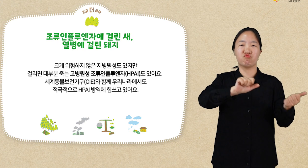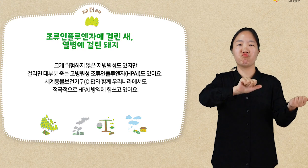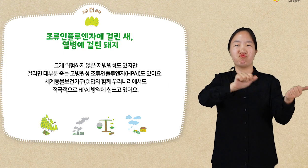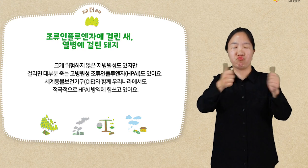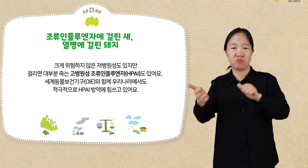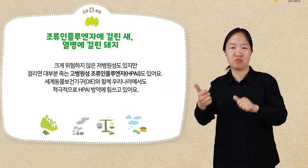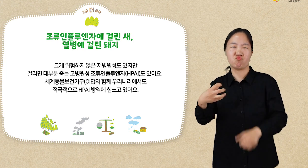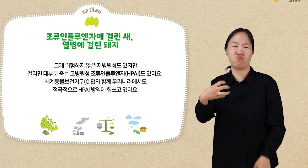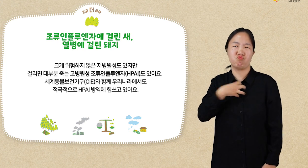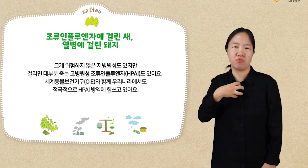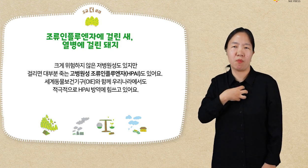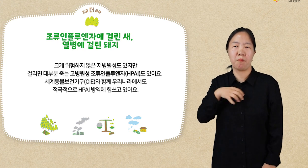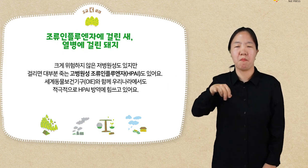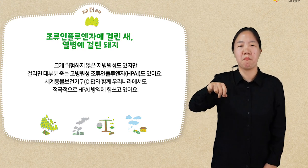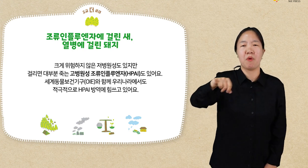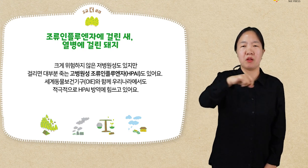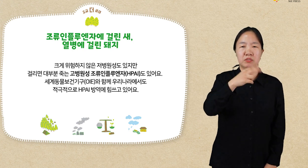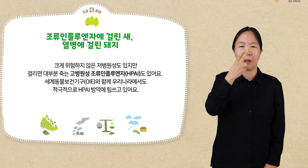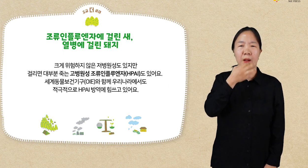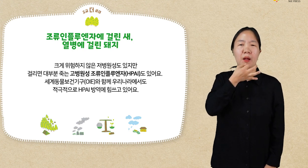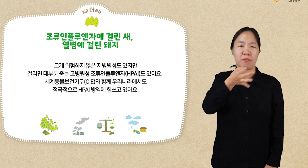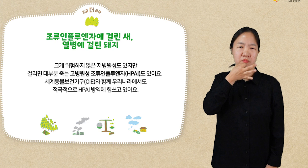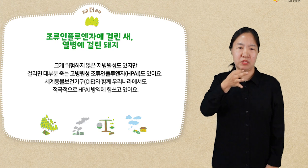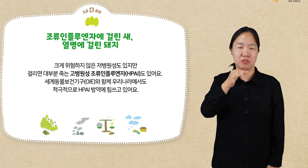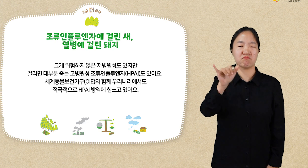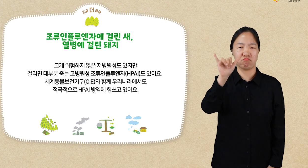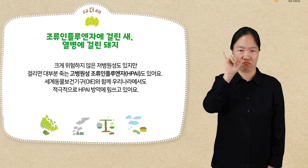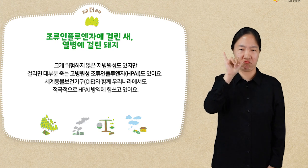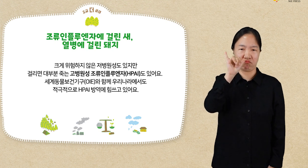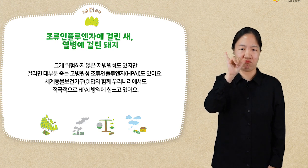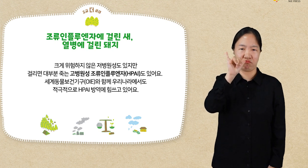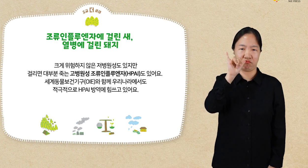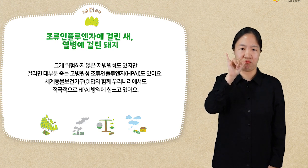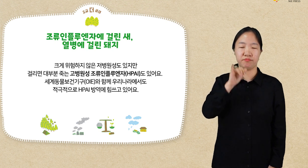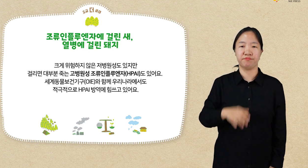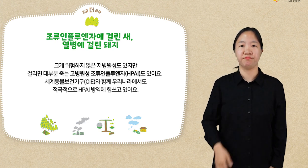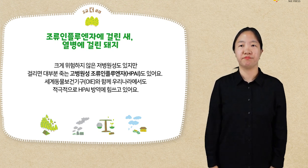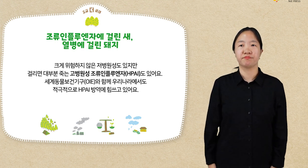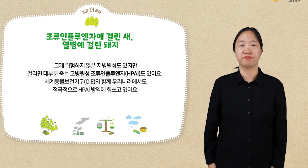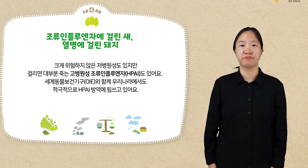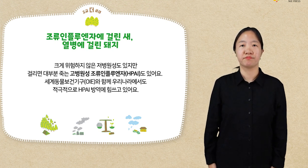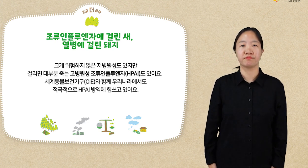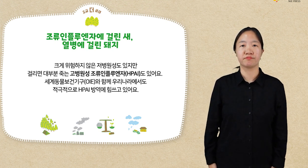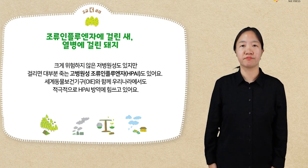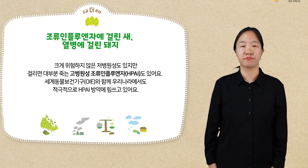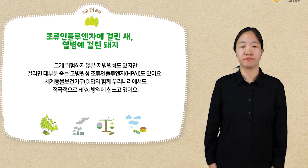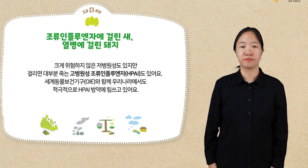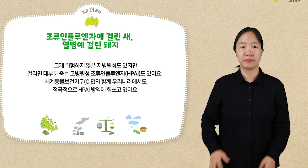걸리면 대부분 죽는 고병원성 조류 인플루엔자도 있어요.